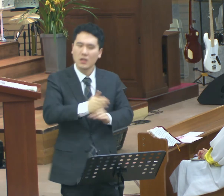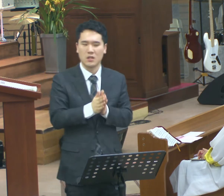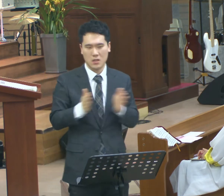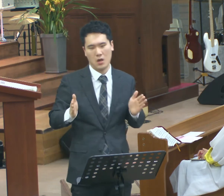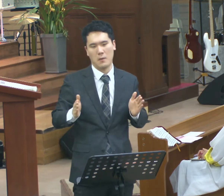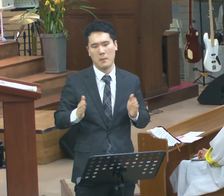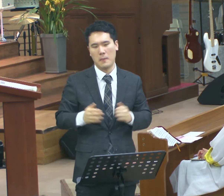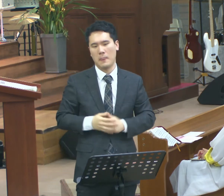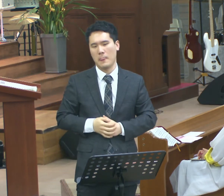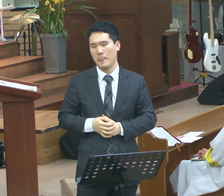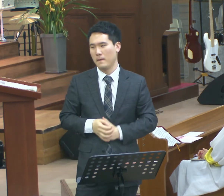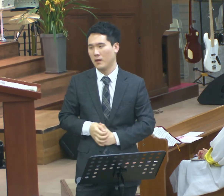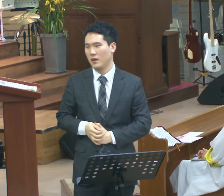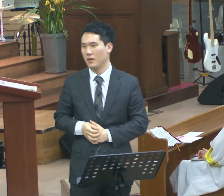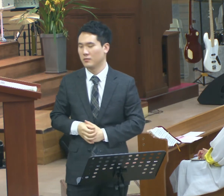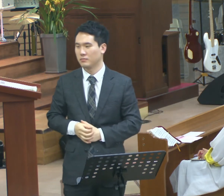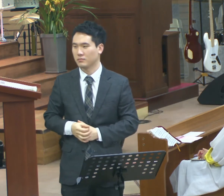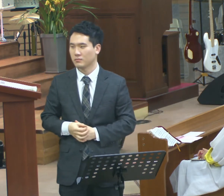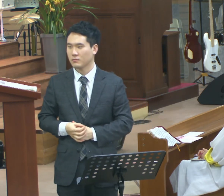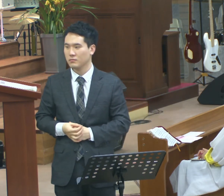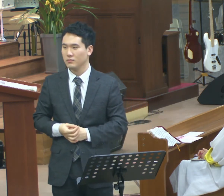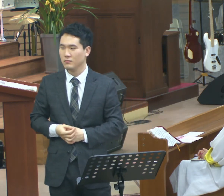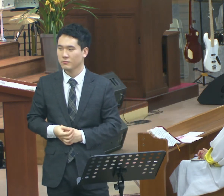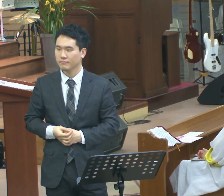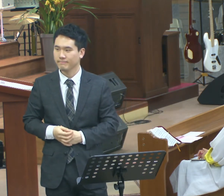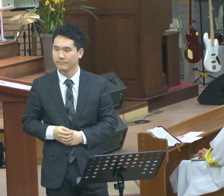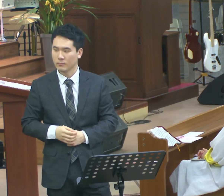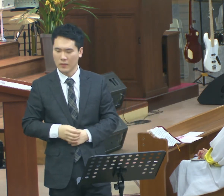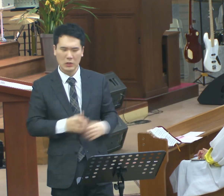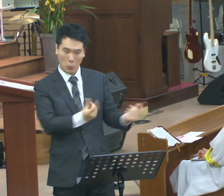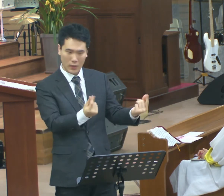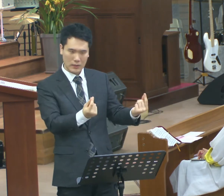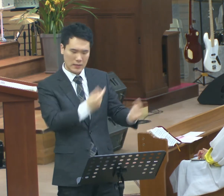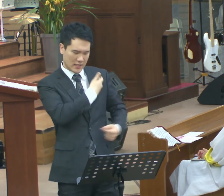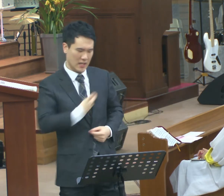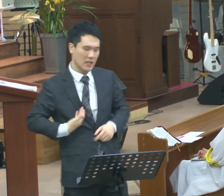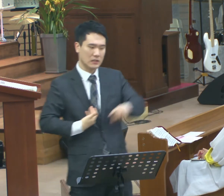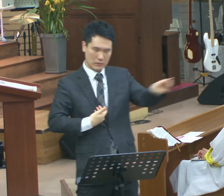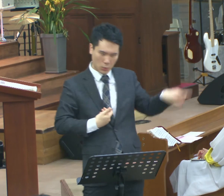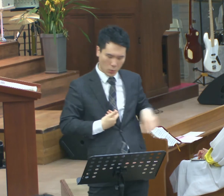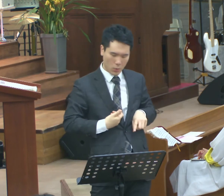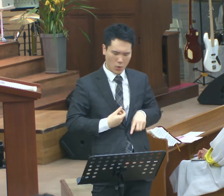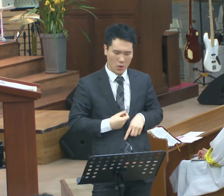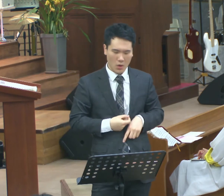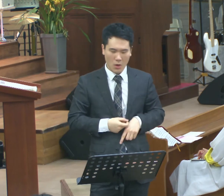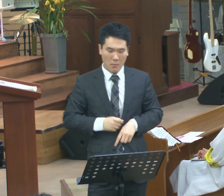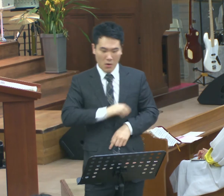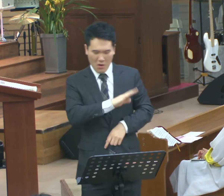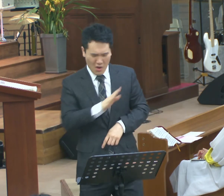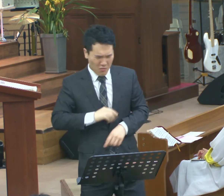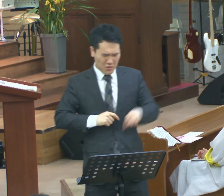여기는 우리가 옛날에 정말 뭐 수백 번 수천 번 왔다 갔다 한 곳인데 우리 손에